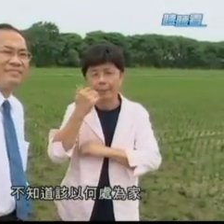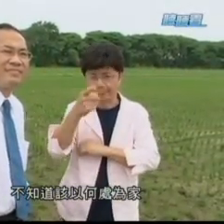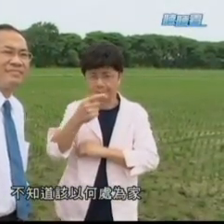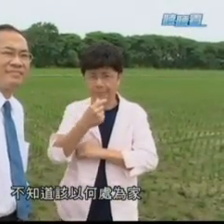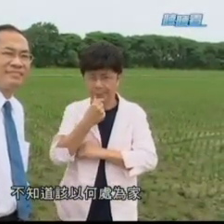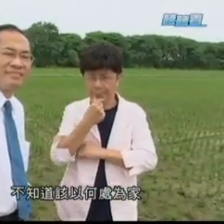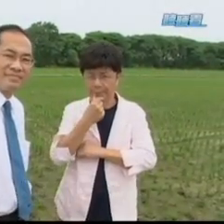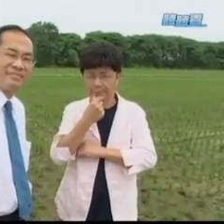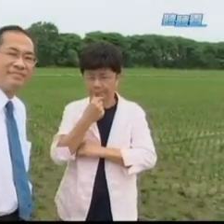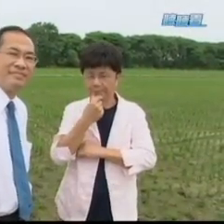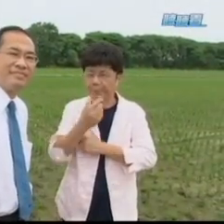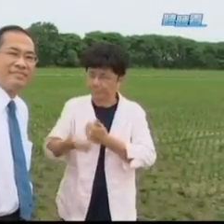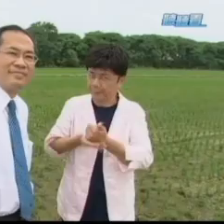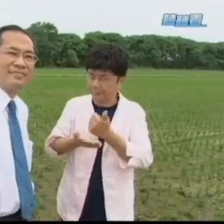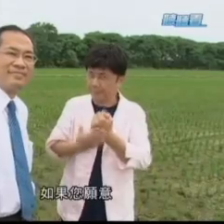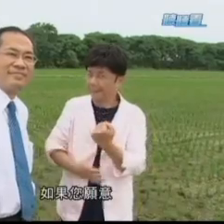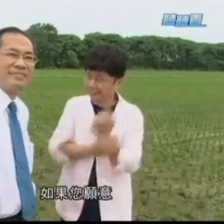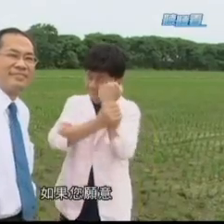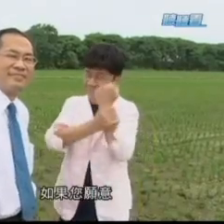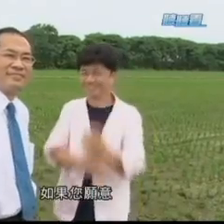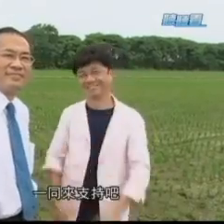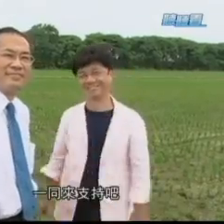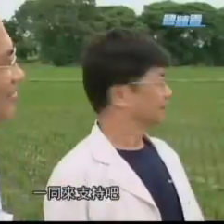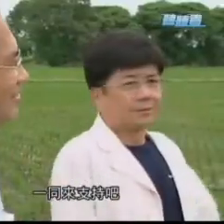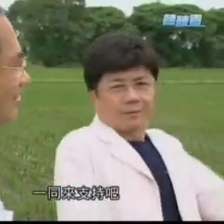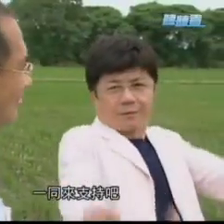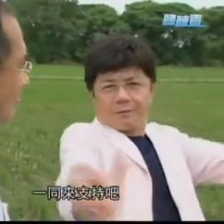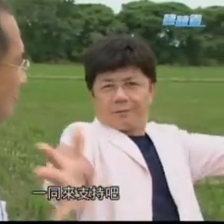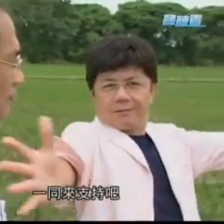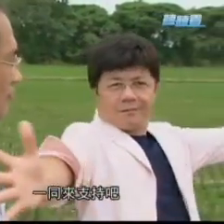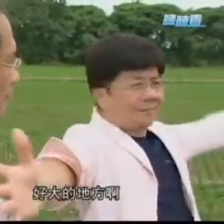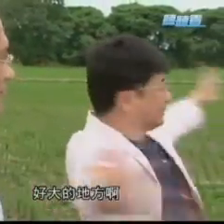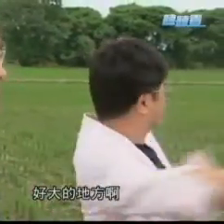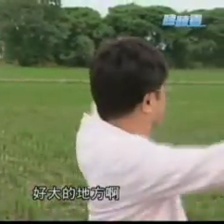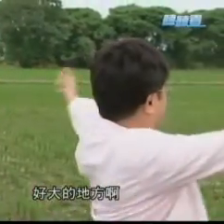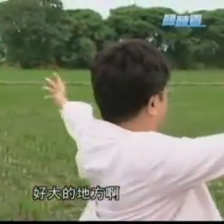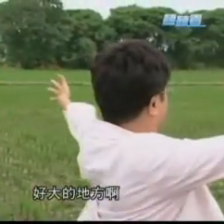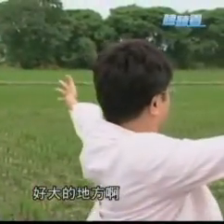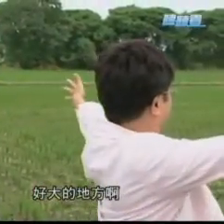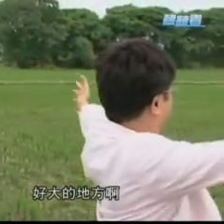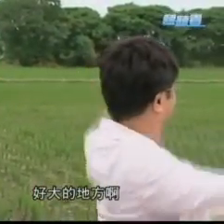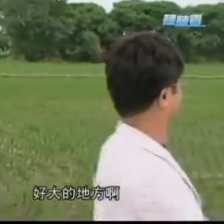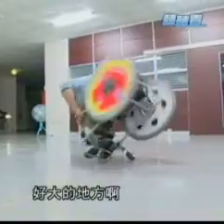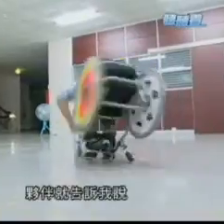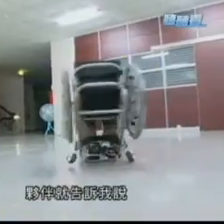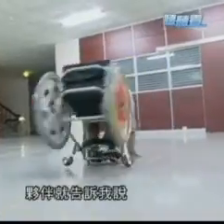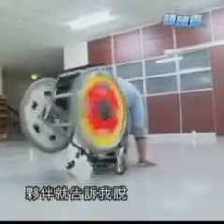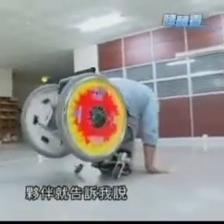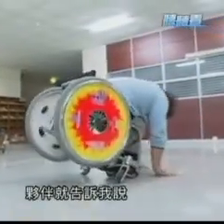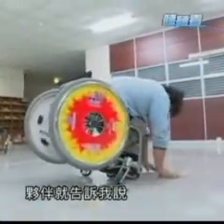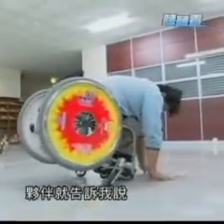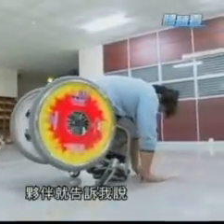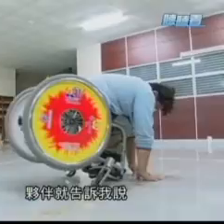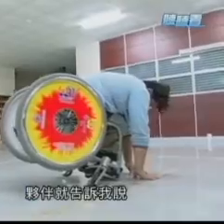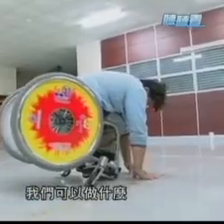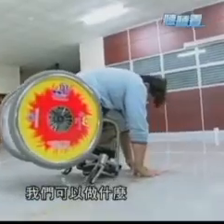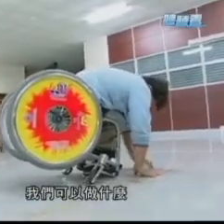家。如果您愿意一同来支持吧。哎呀，好大的地方啊！ 伙伴就告诉我说，我们可以做什